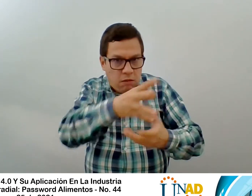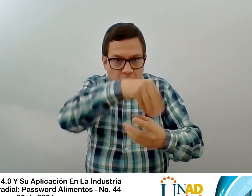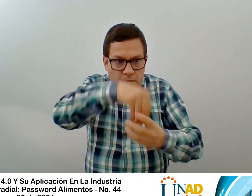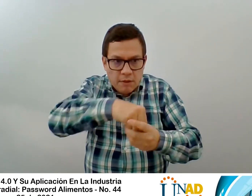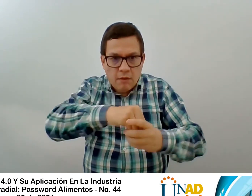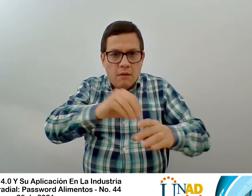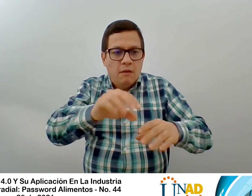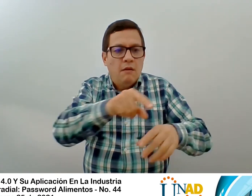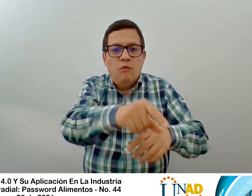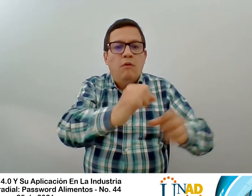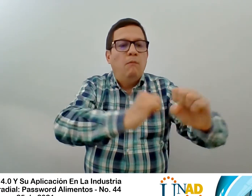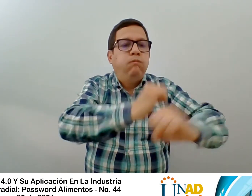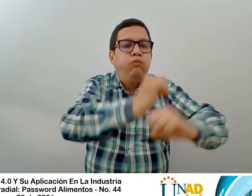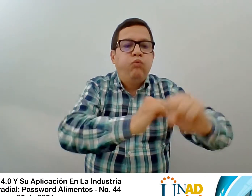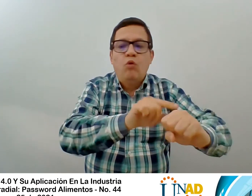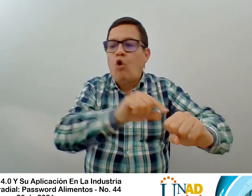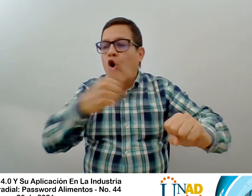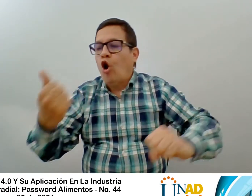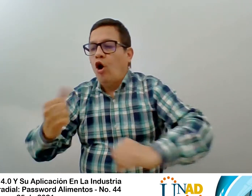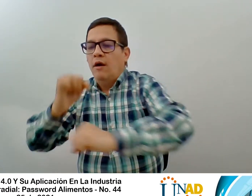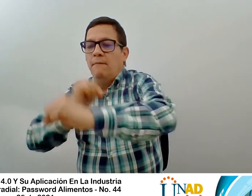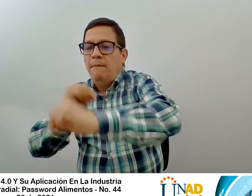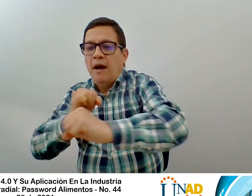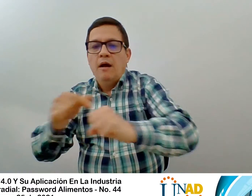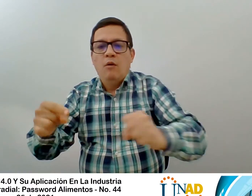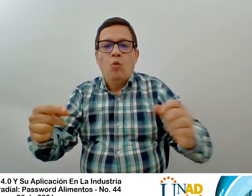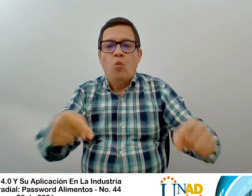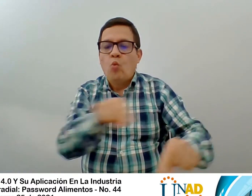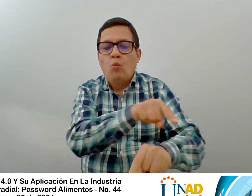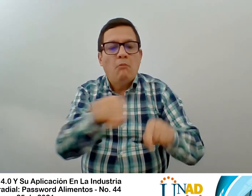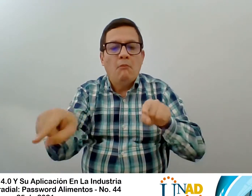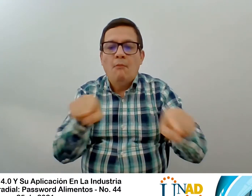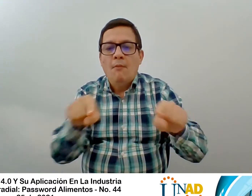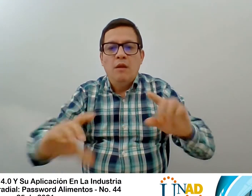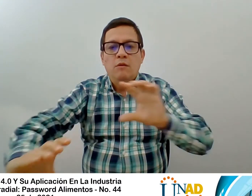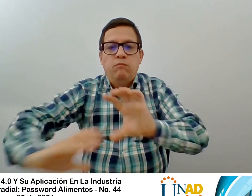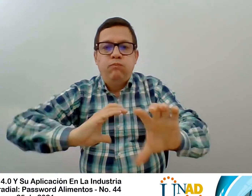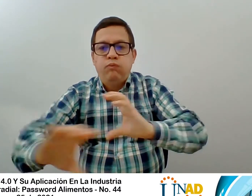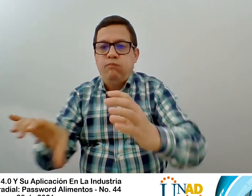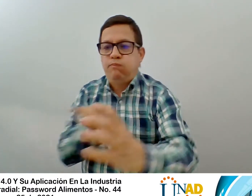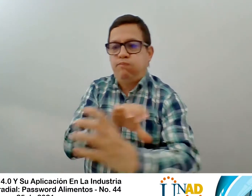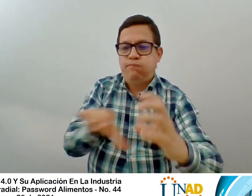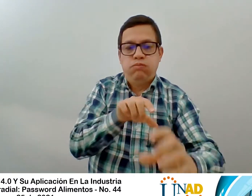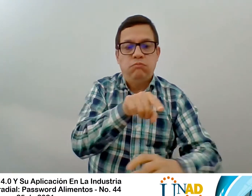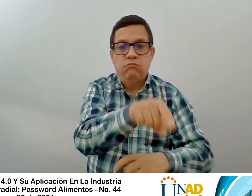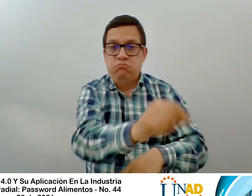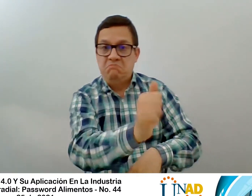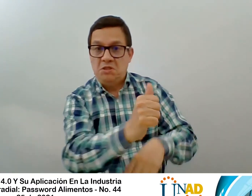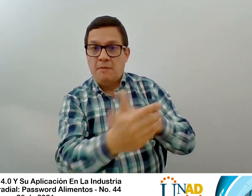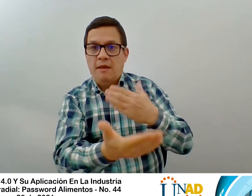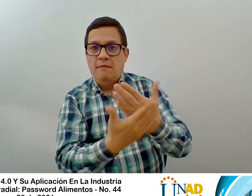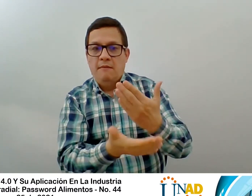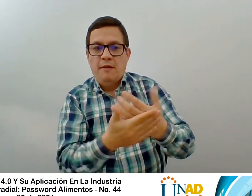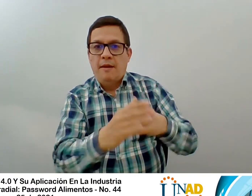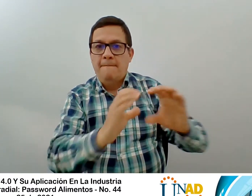comuniquen efectivamente, no solo entre ellas, sino entre ellas y las personas o los operarios que las están